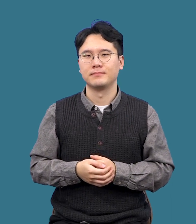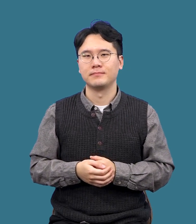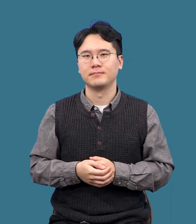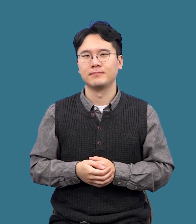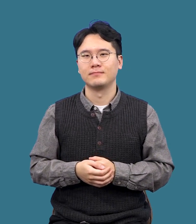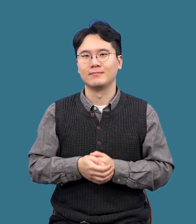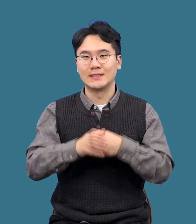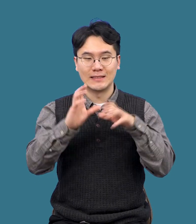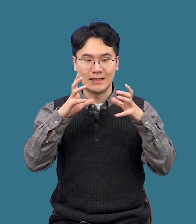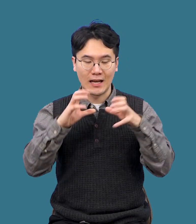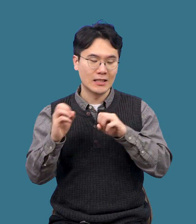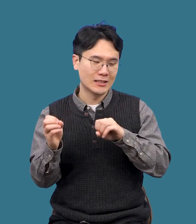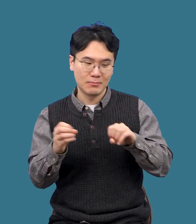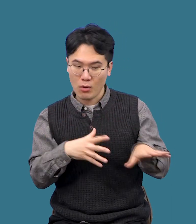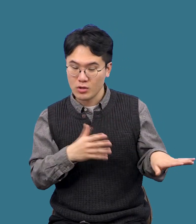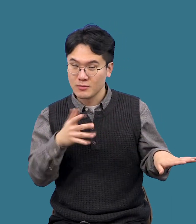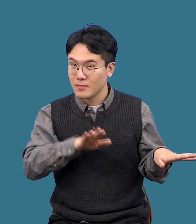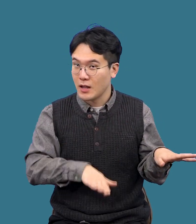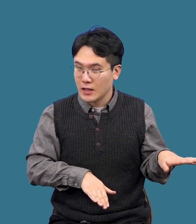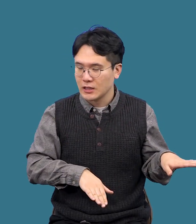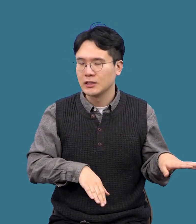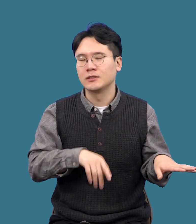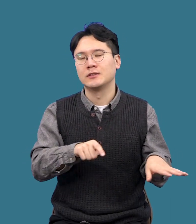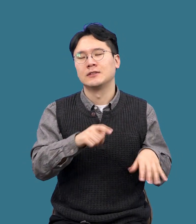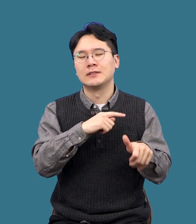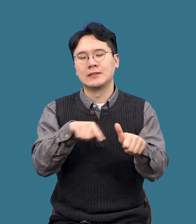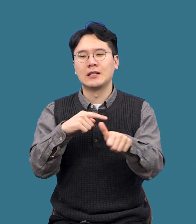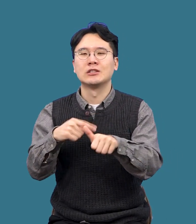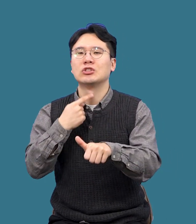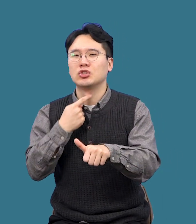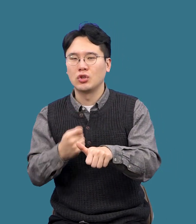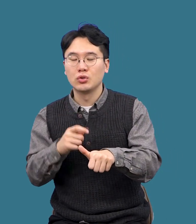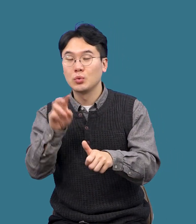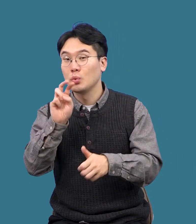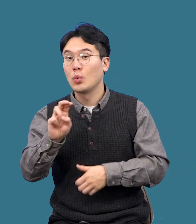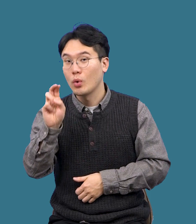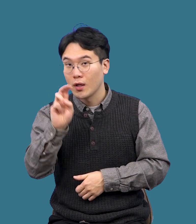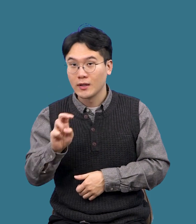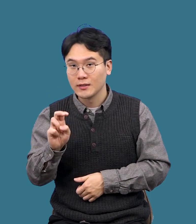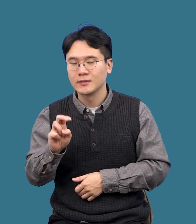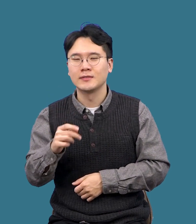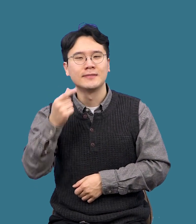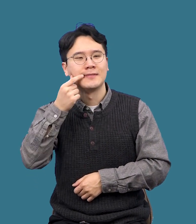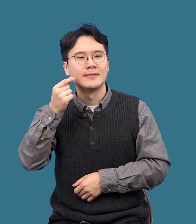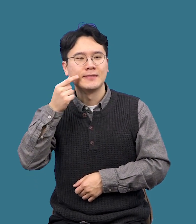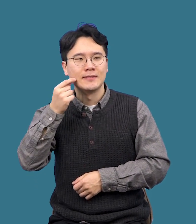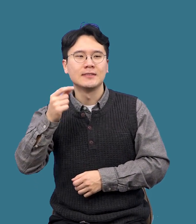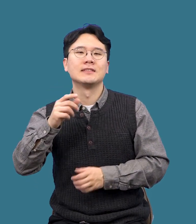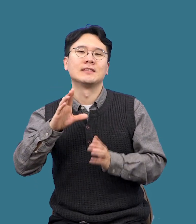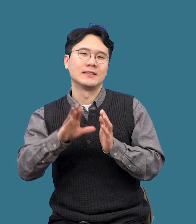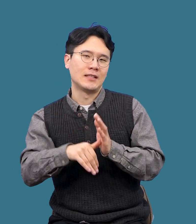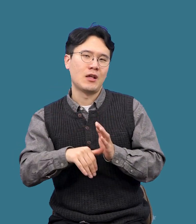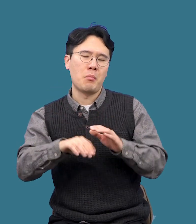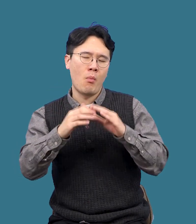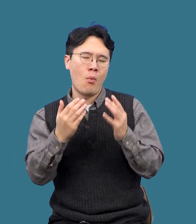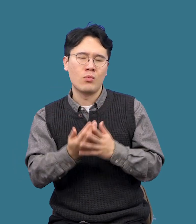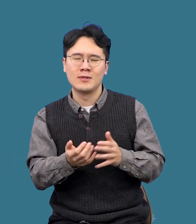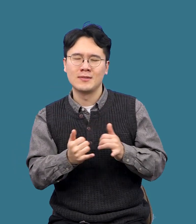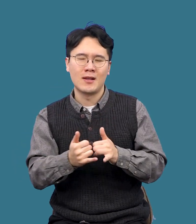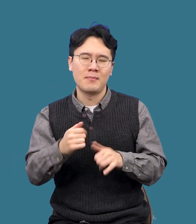나라를 잃어버렸지만 그분이 가르쳤던 그 노래는 일제시대 모든 사람들의 가슴을 뜨겁게